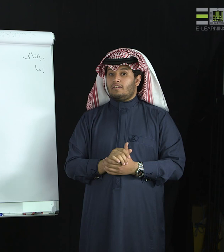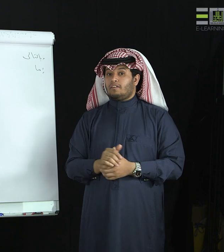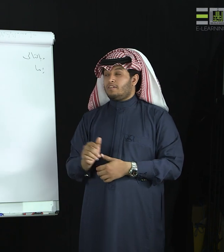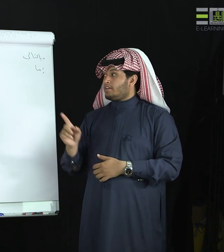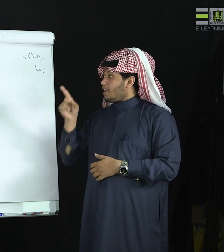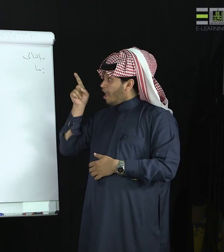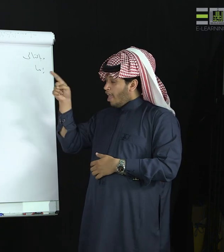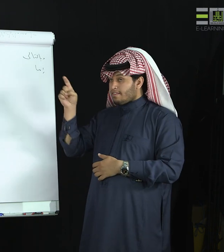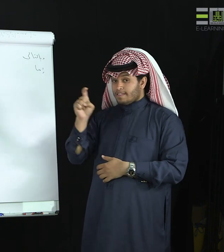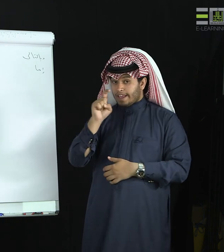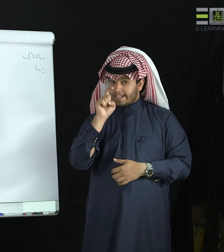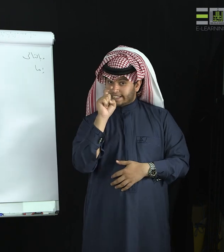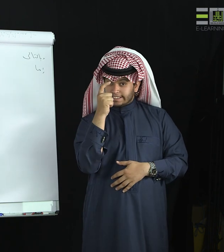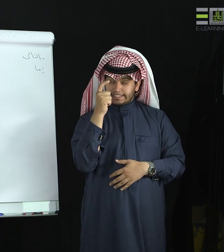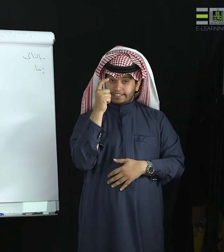إكس